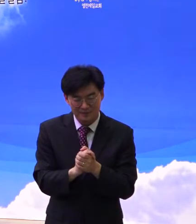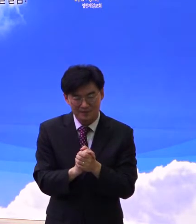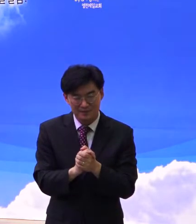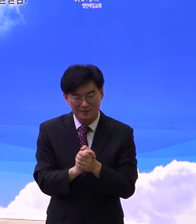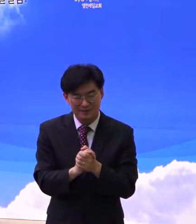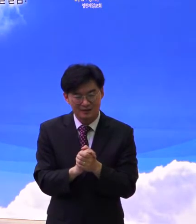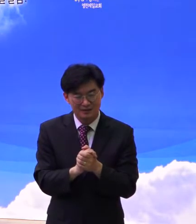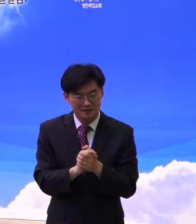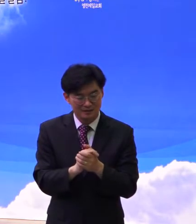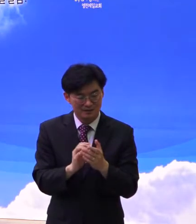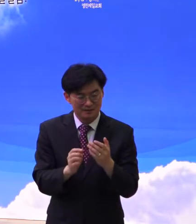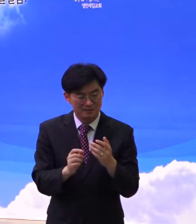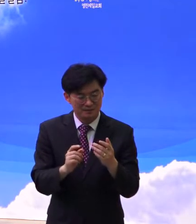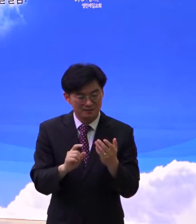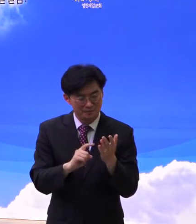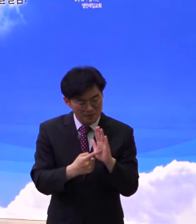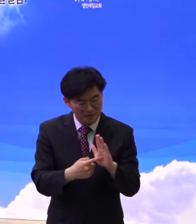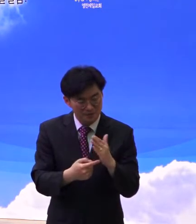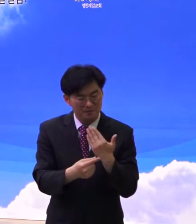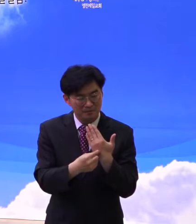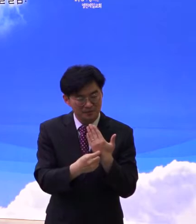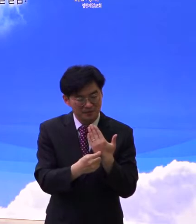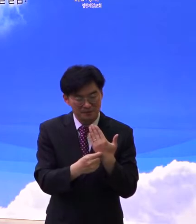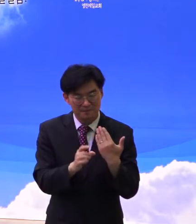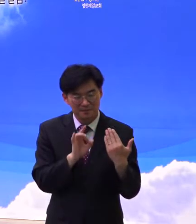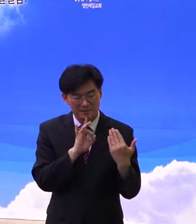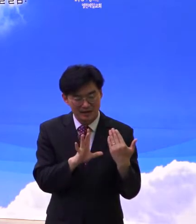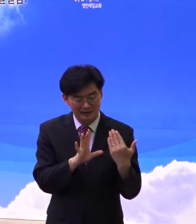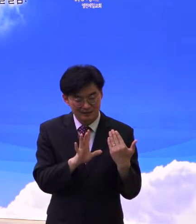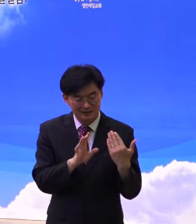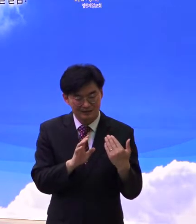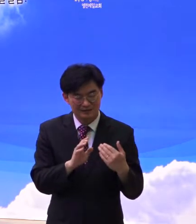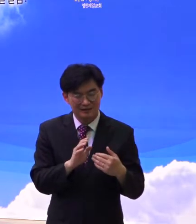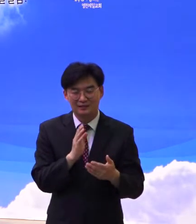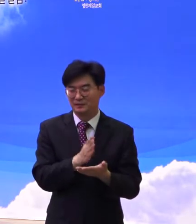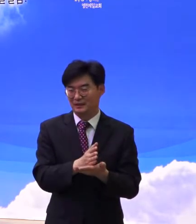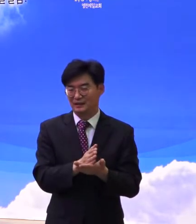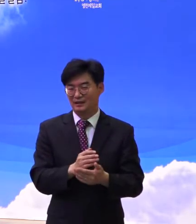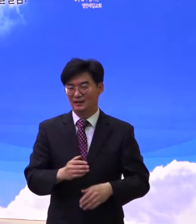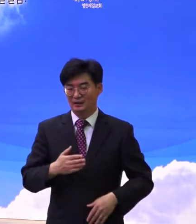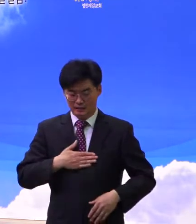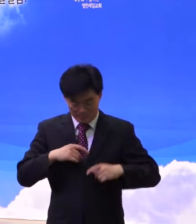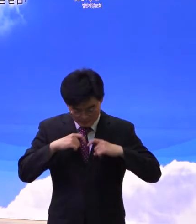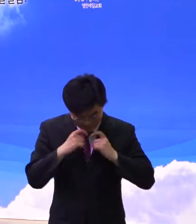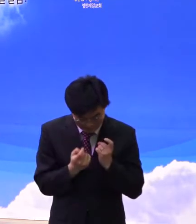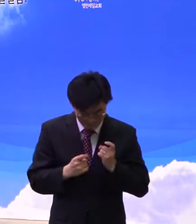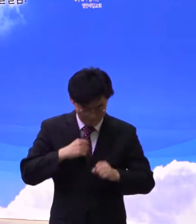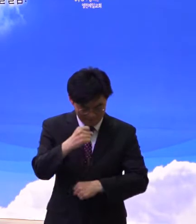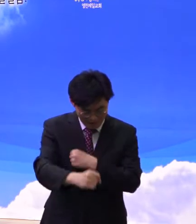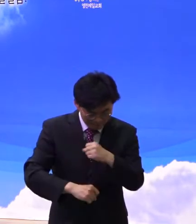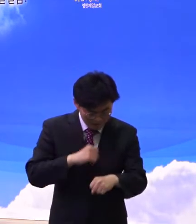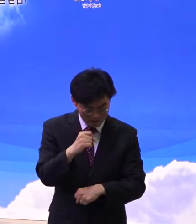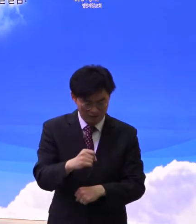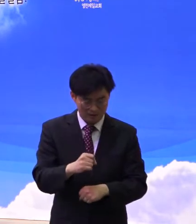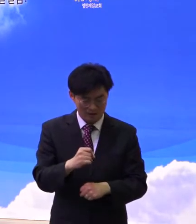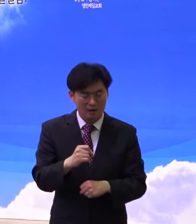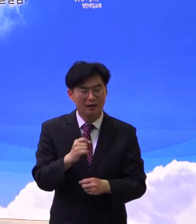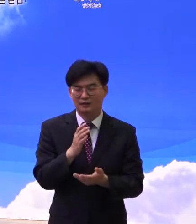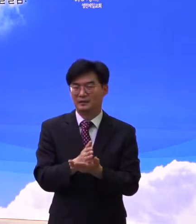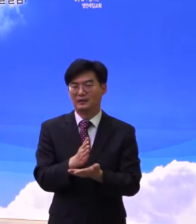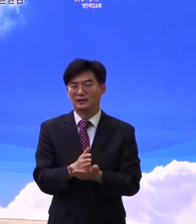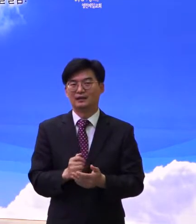그런 행동을 한다고 해도 결국에 내 뜻대로 하고 만다면 하나님께서는 그런 사람을 통해서